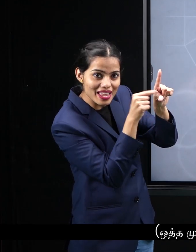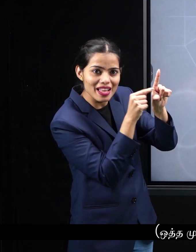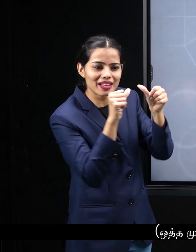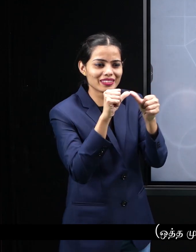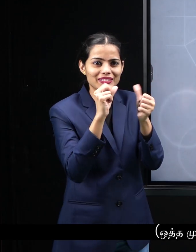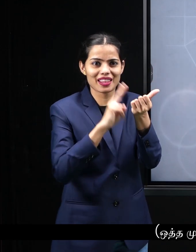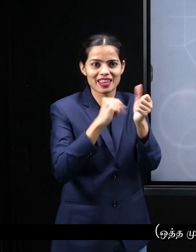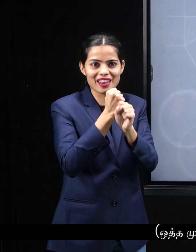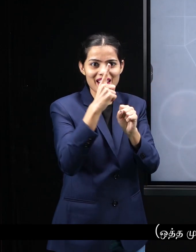கோணங்கள்.